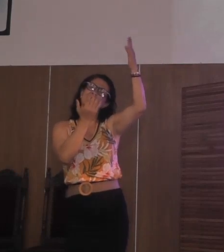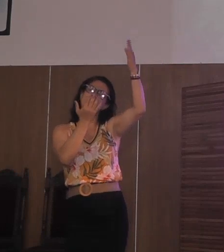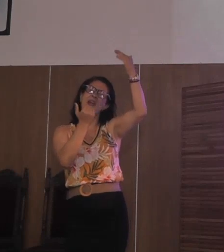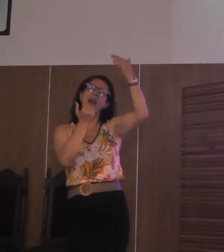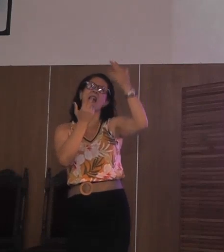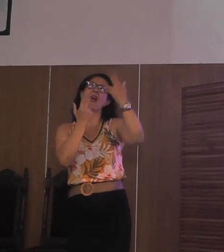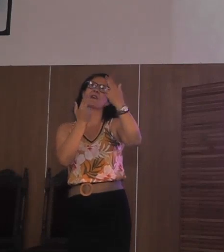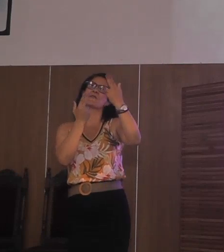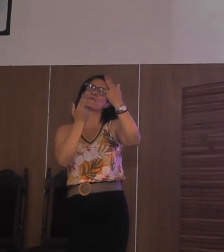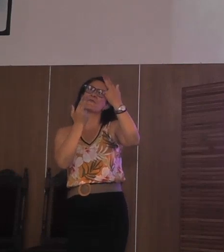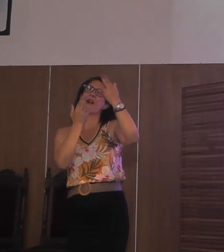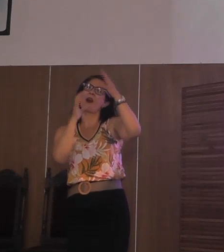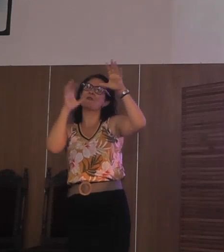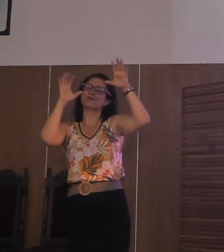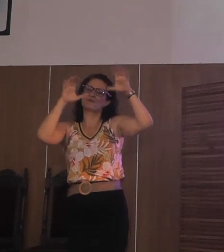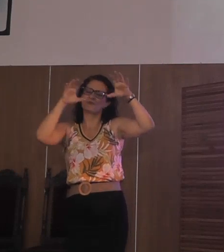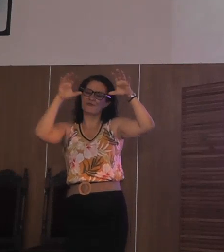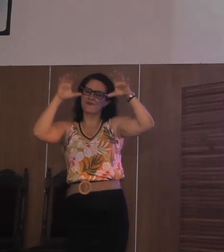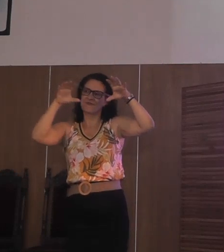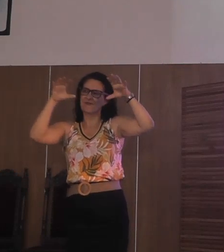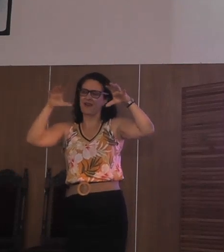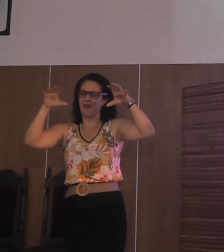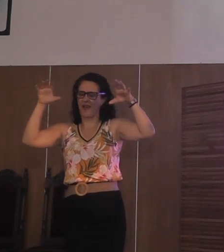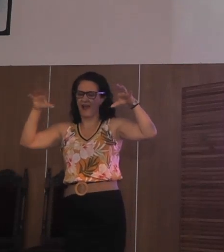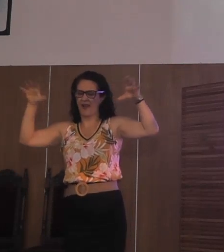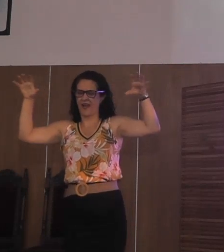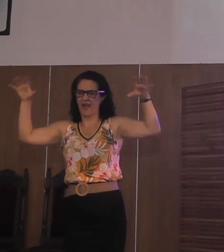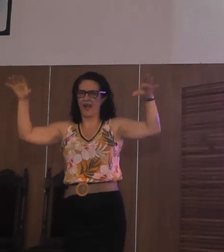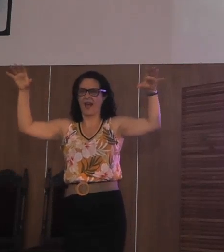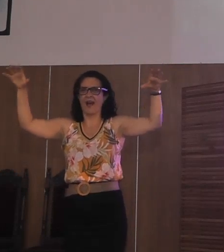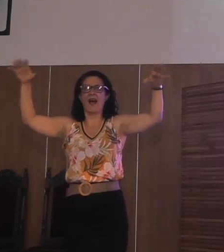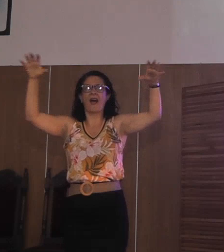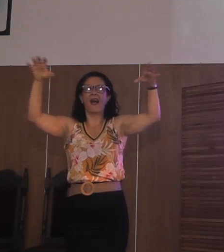virá como chuva,